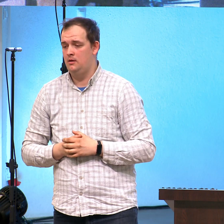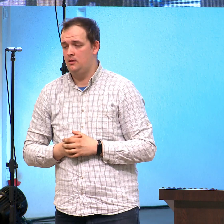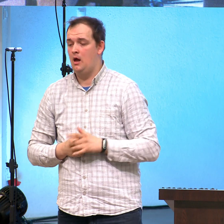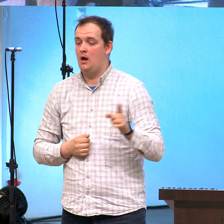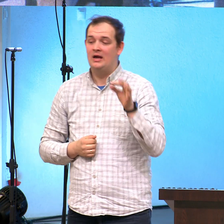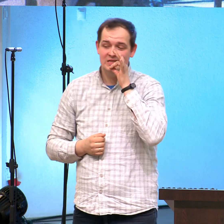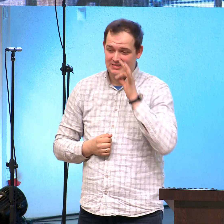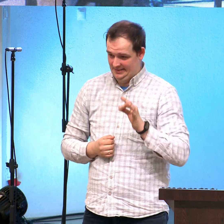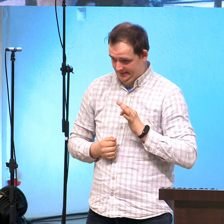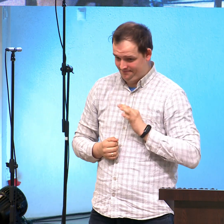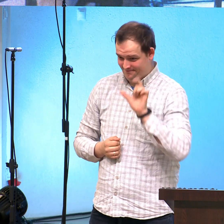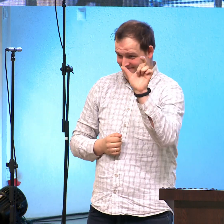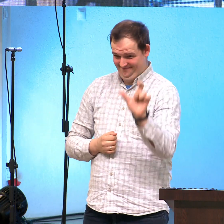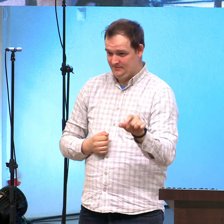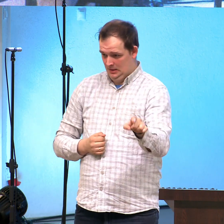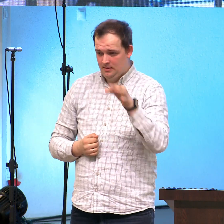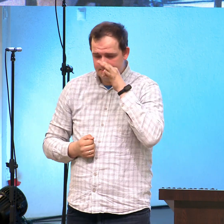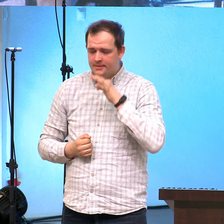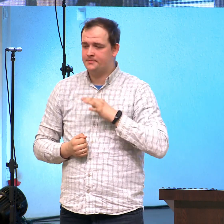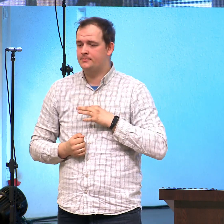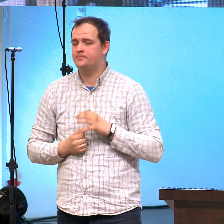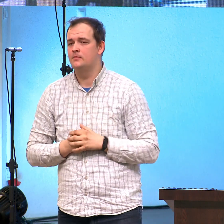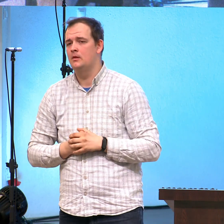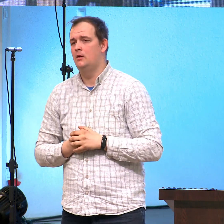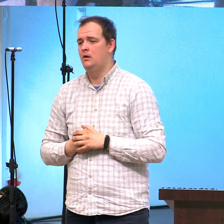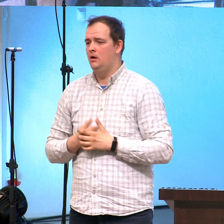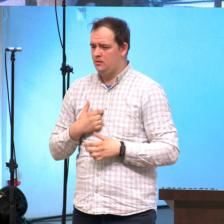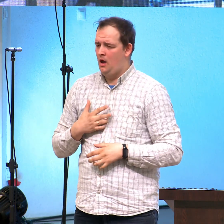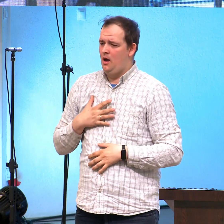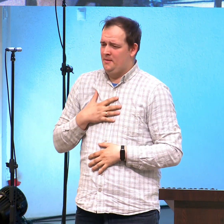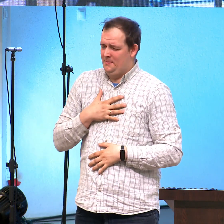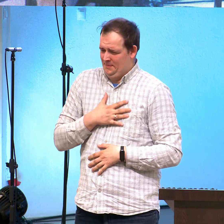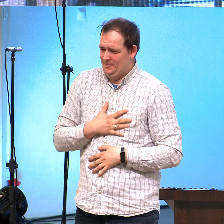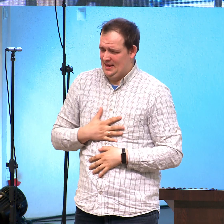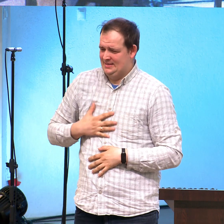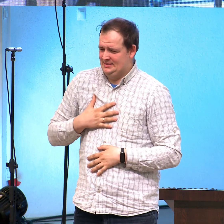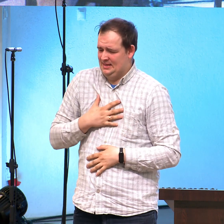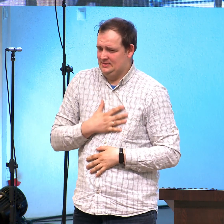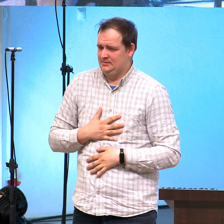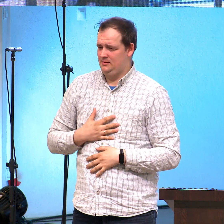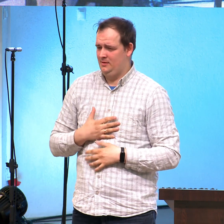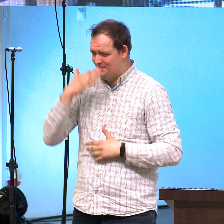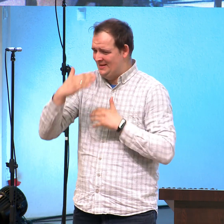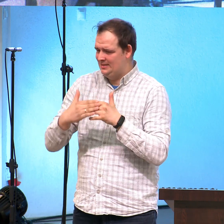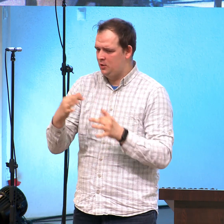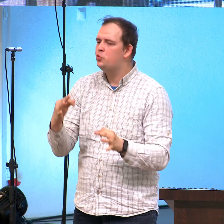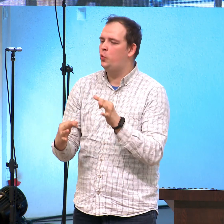спросил, чего вы стоите? А мне ответил человек: я очень переживаю,